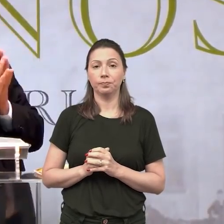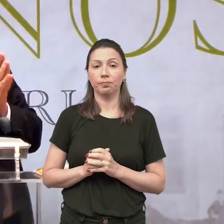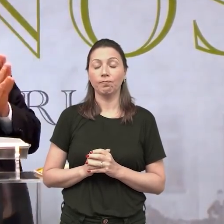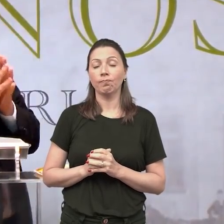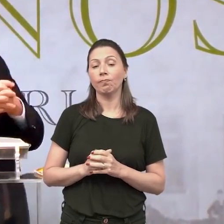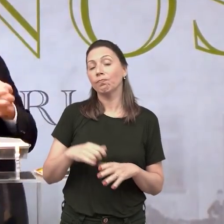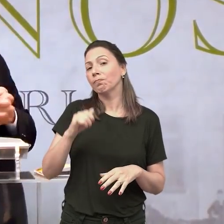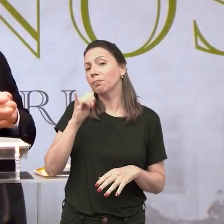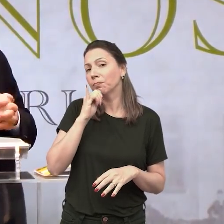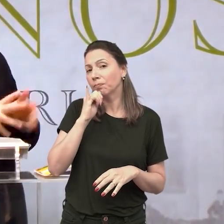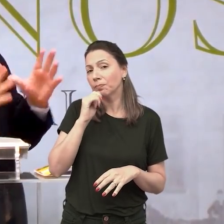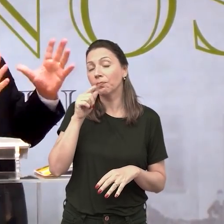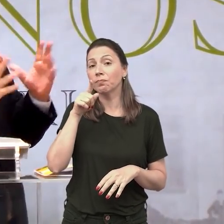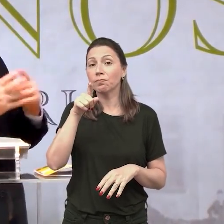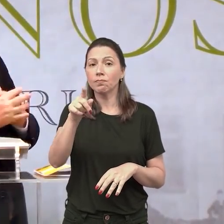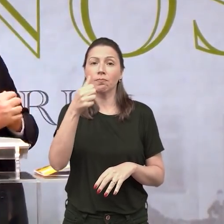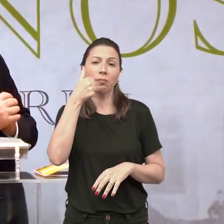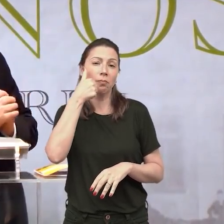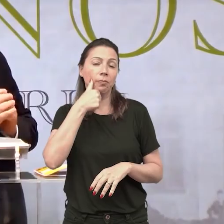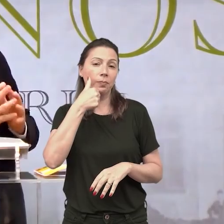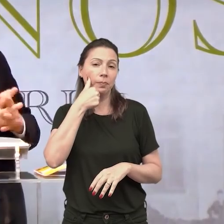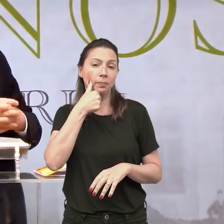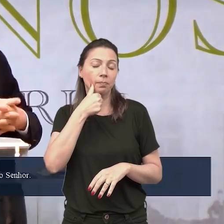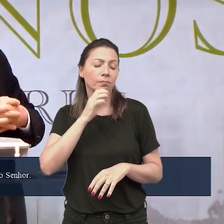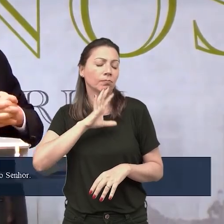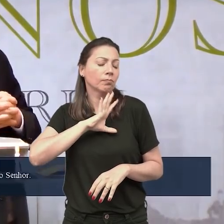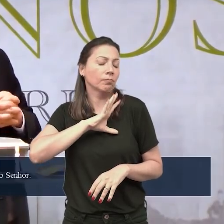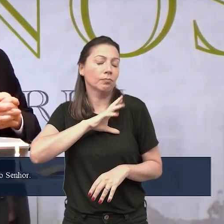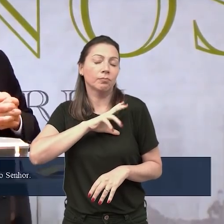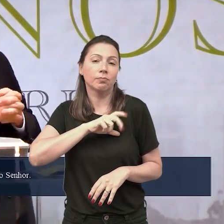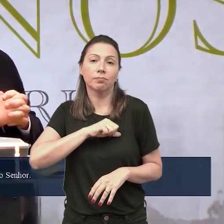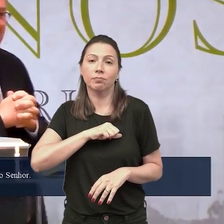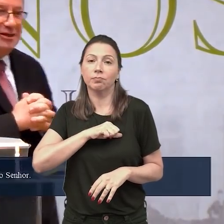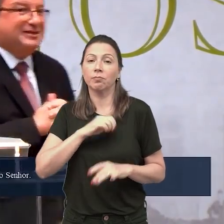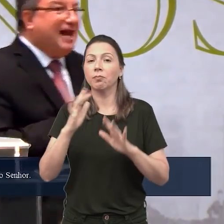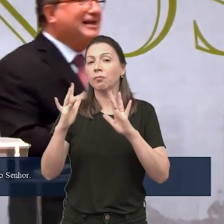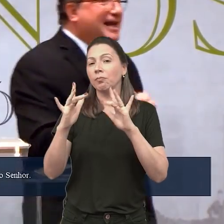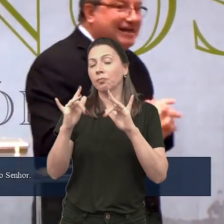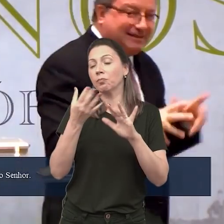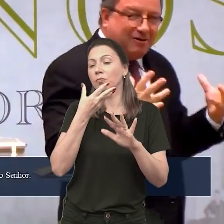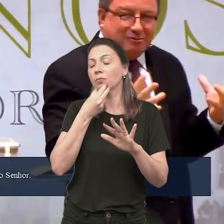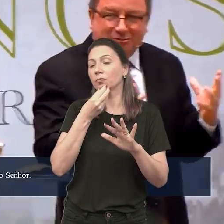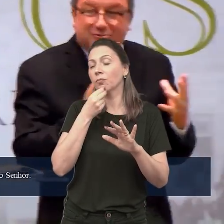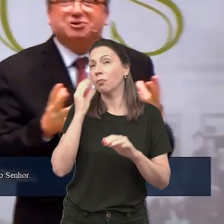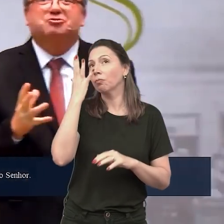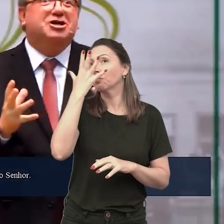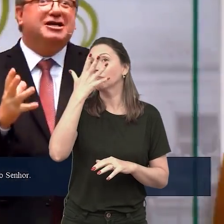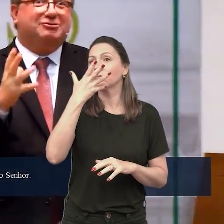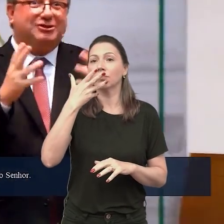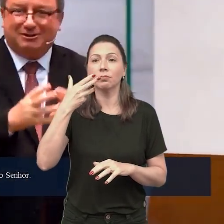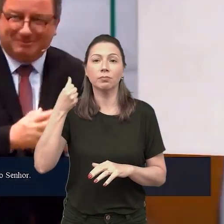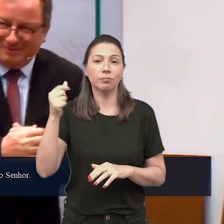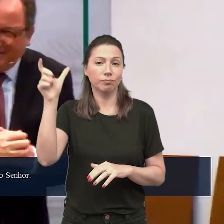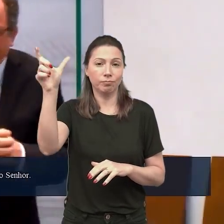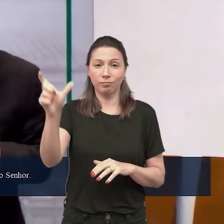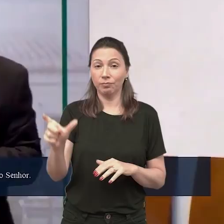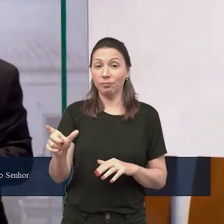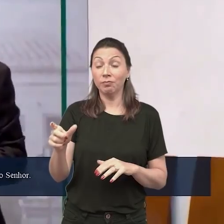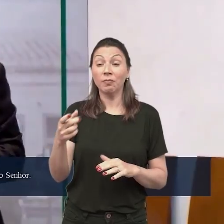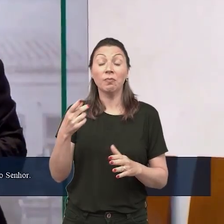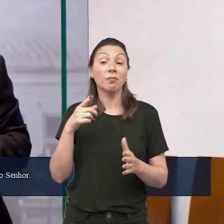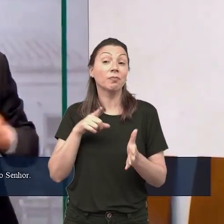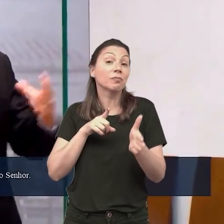Você está apaixonada, está com um namorado lindo, e aí você pergunta: será que esse é o escolhido de Deus para a minha